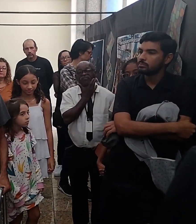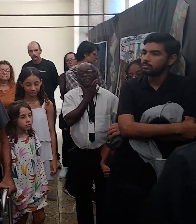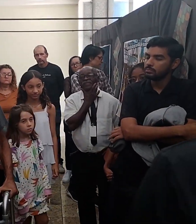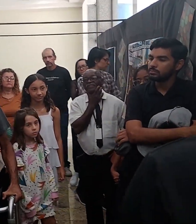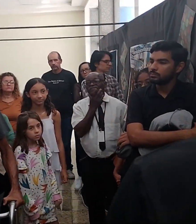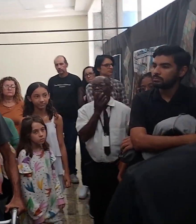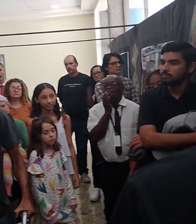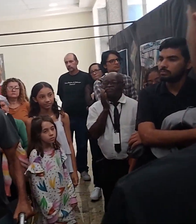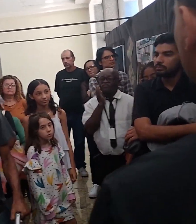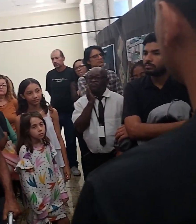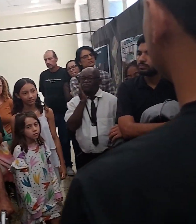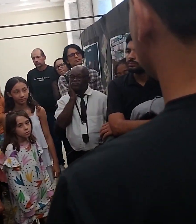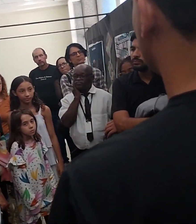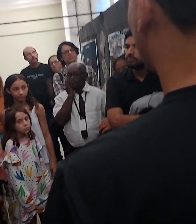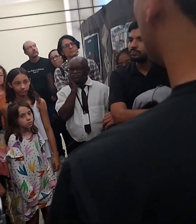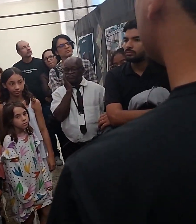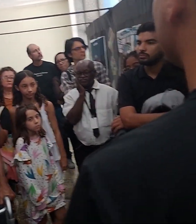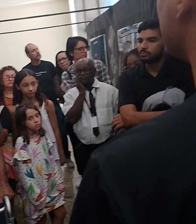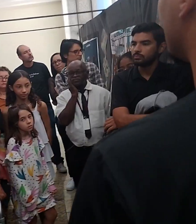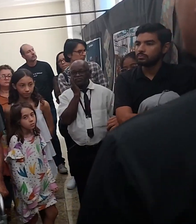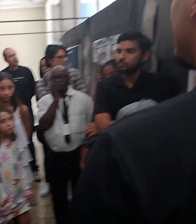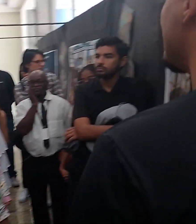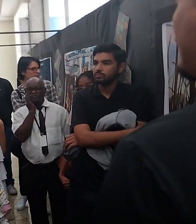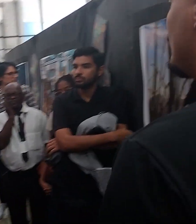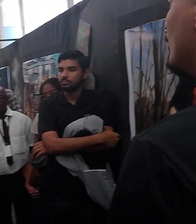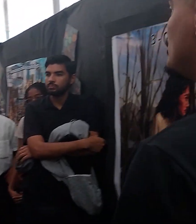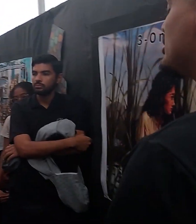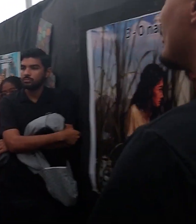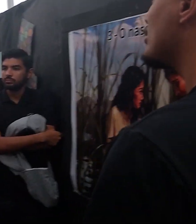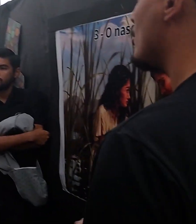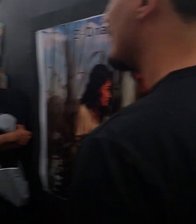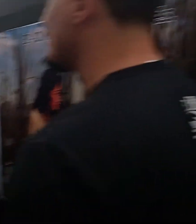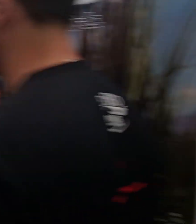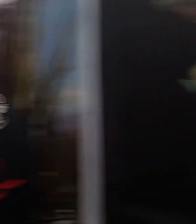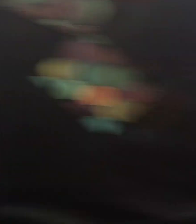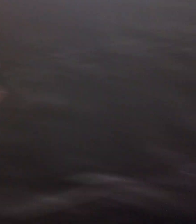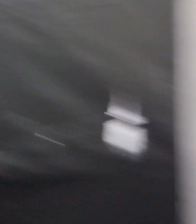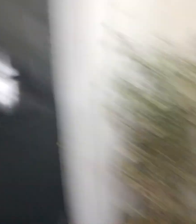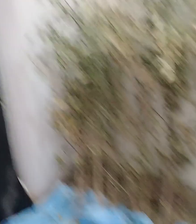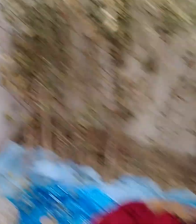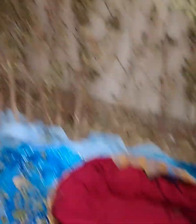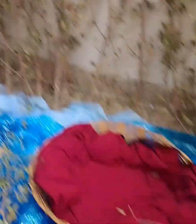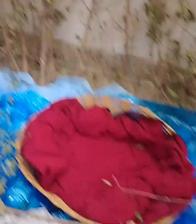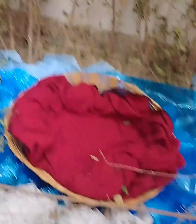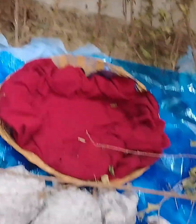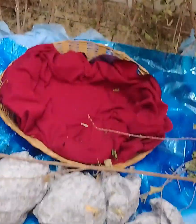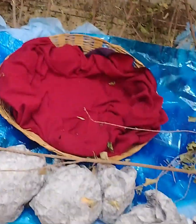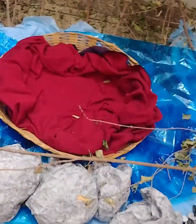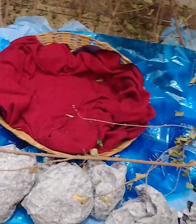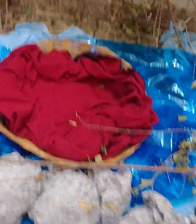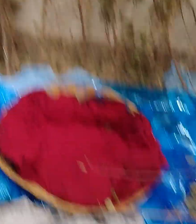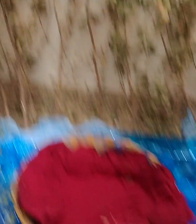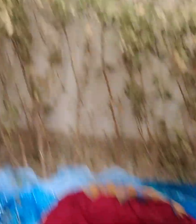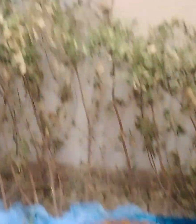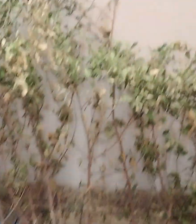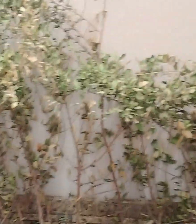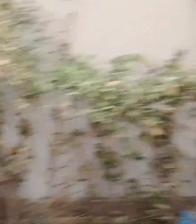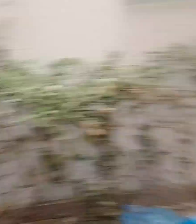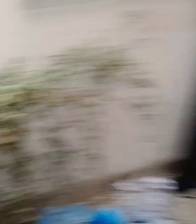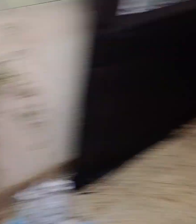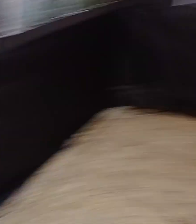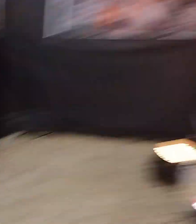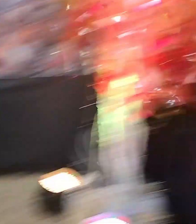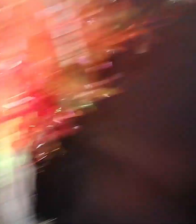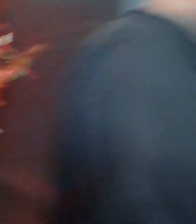vida, Joquebede cuida de Moisés. Porém, Moisés estava crescendo e não tinha mais como ela esconder Moisés. Então ela pega,